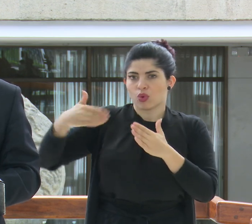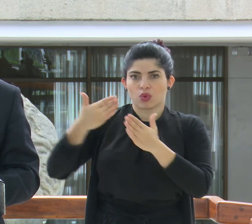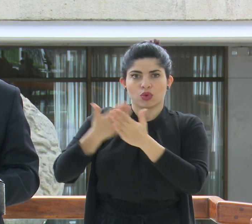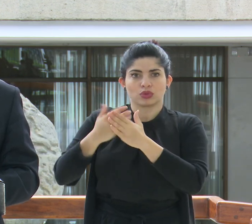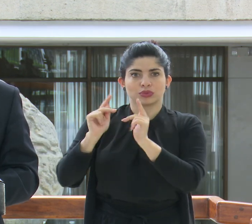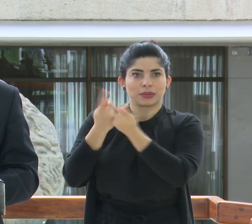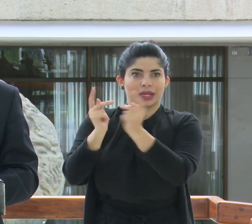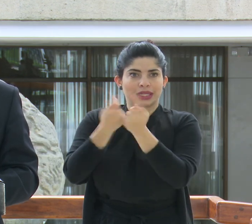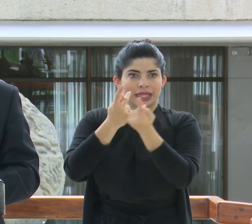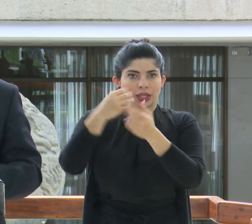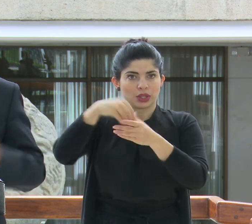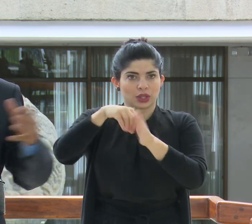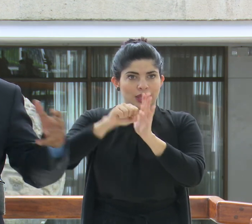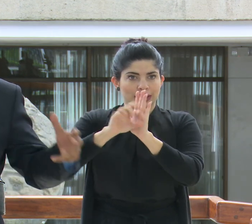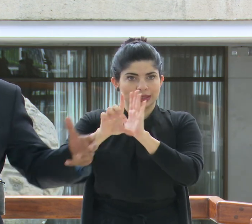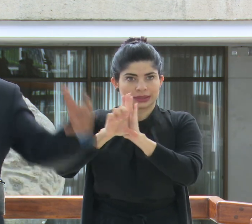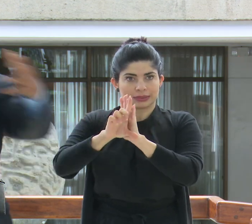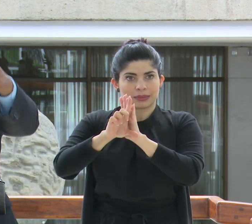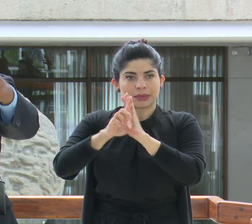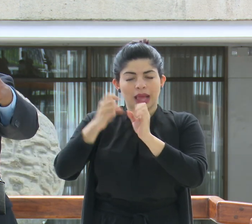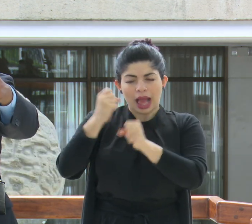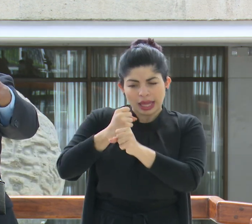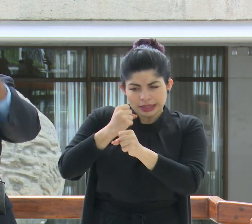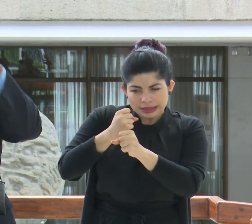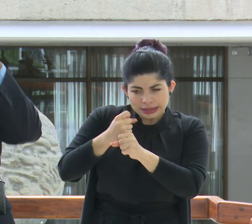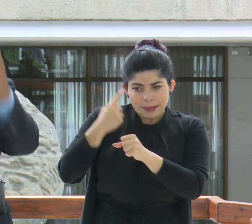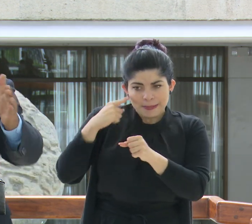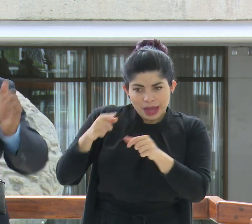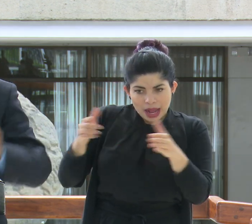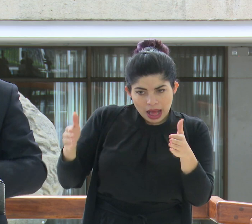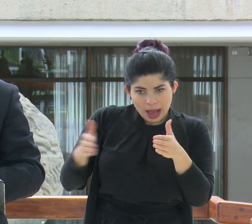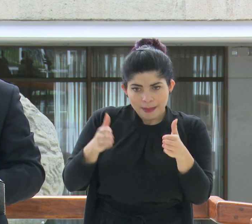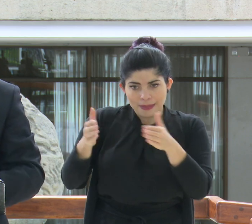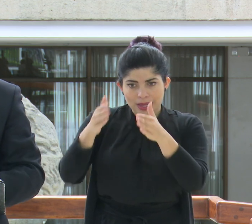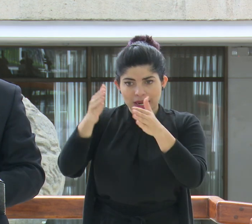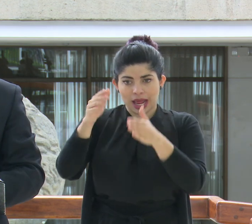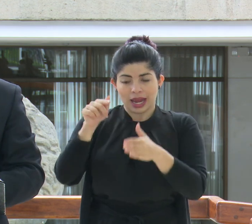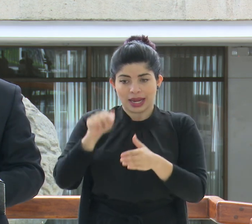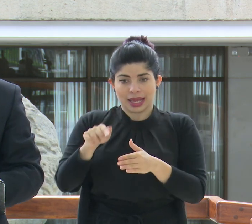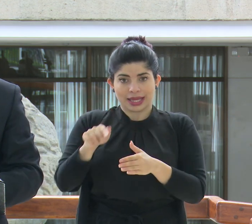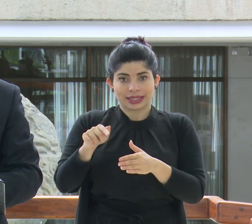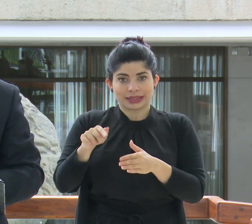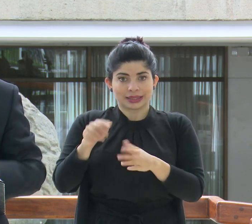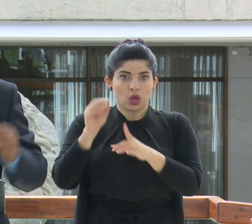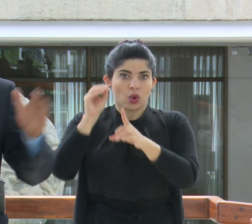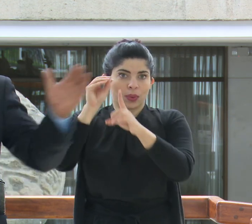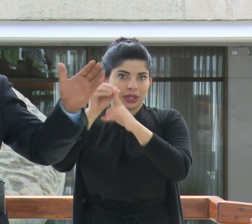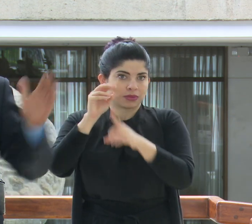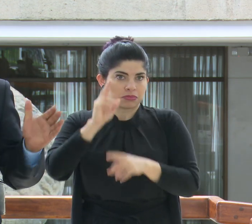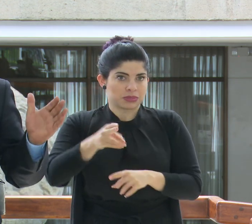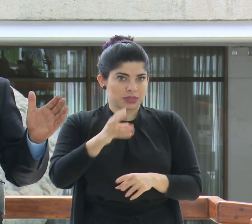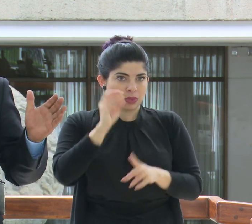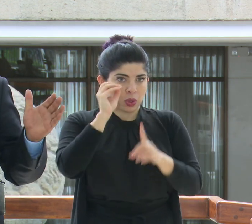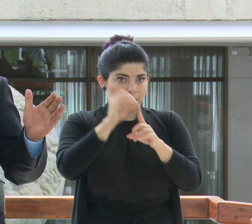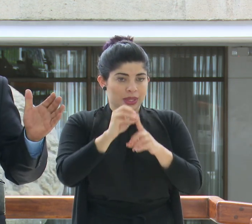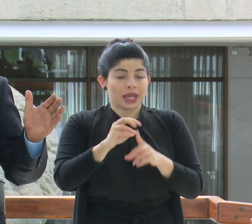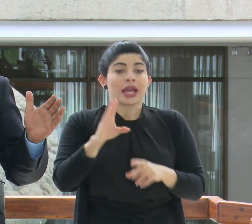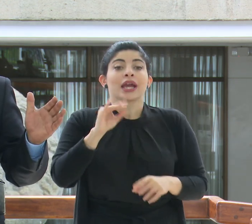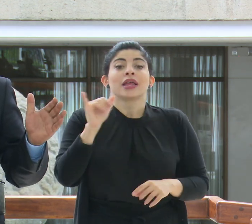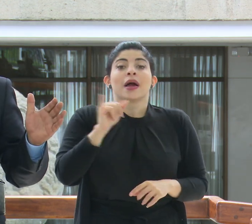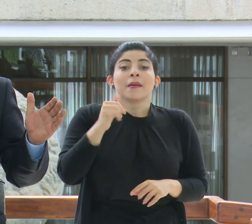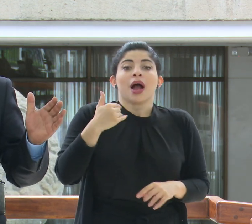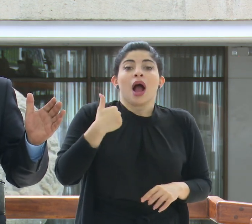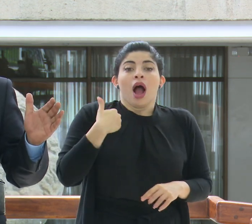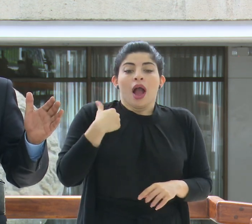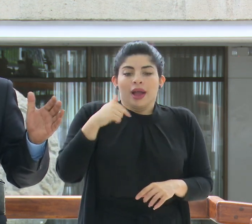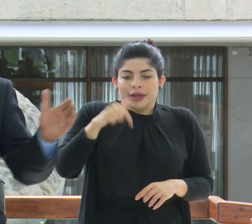todas las fracciones legislativas para conducir a ese propósito. Y tenemos, desde luego, aquí